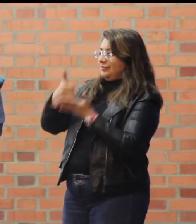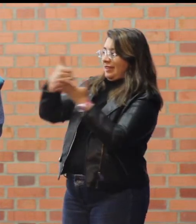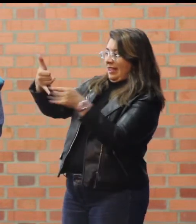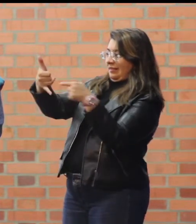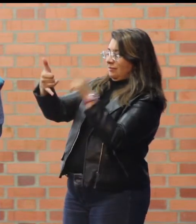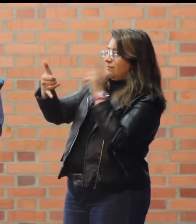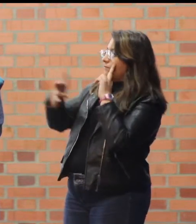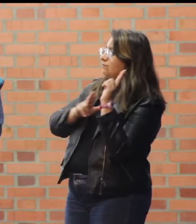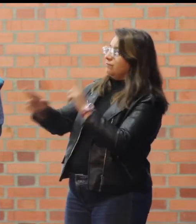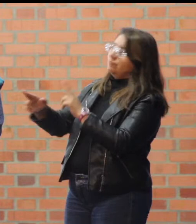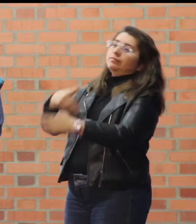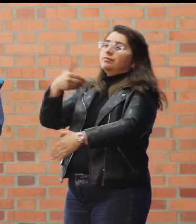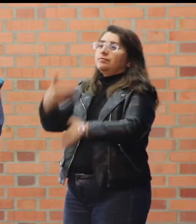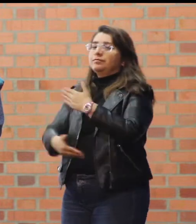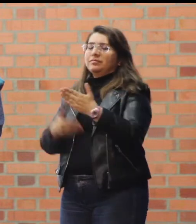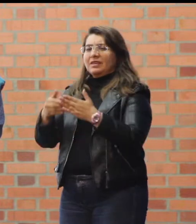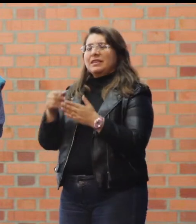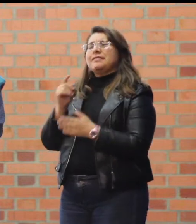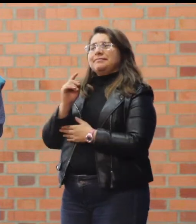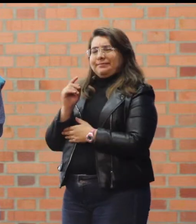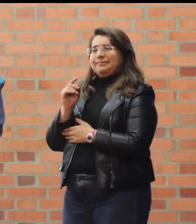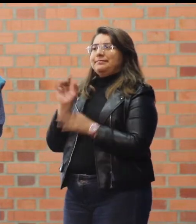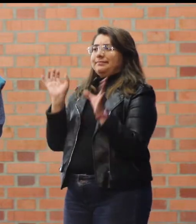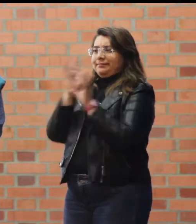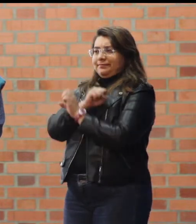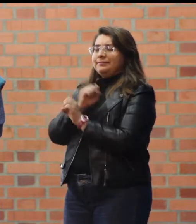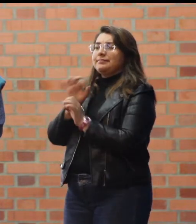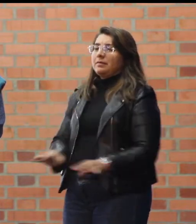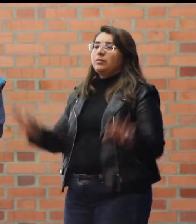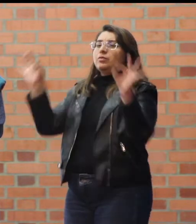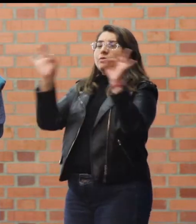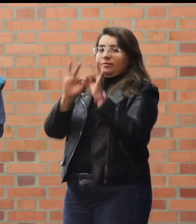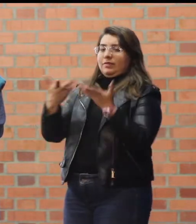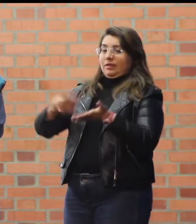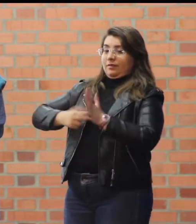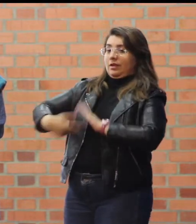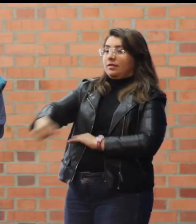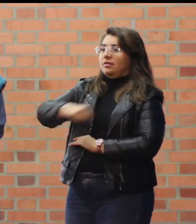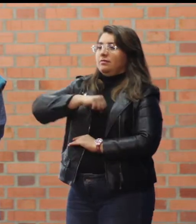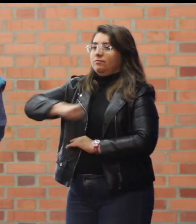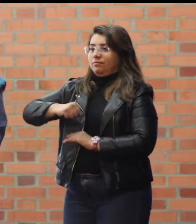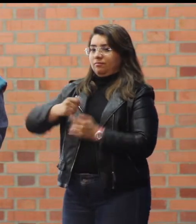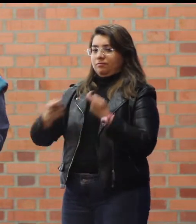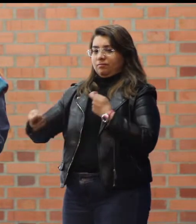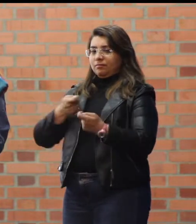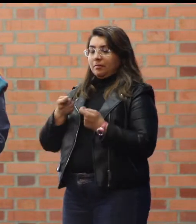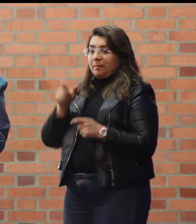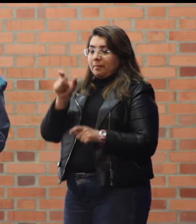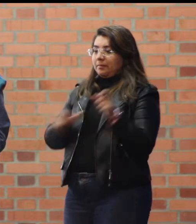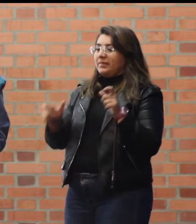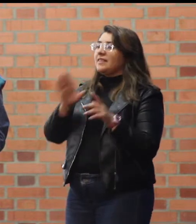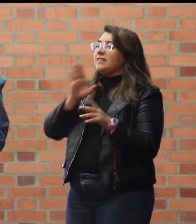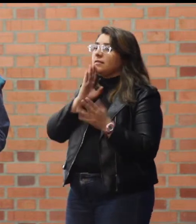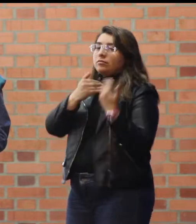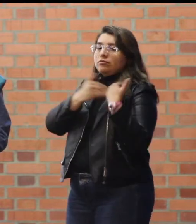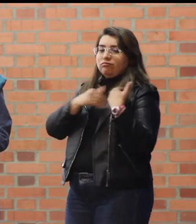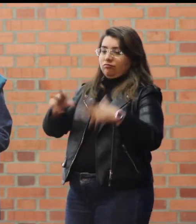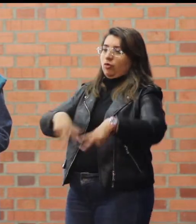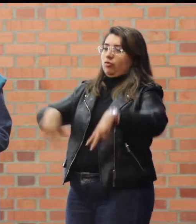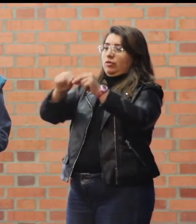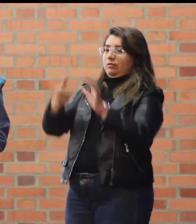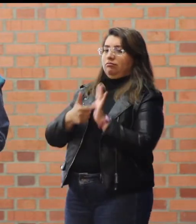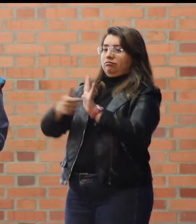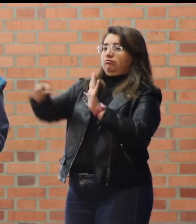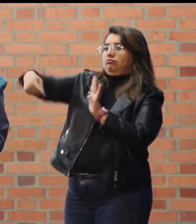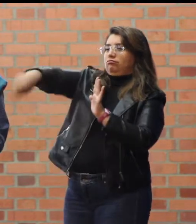para reconocer la importancia de proteger un derecho tan significativo para la sociedad colombiana en su